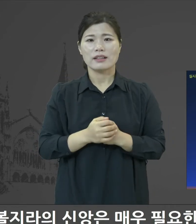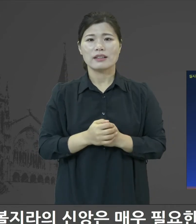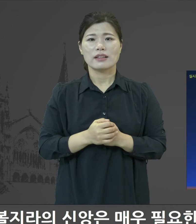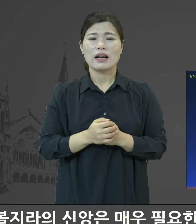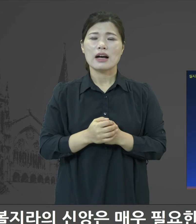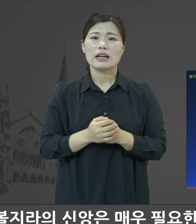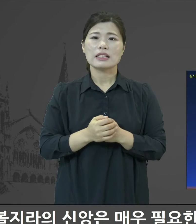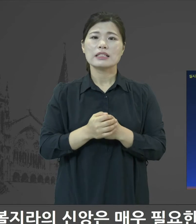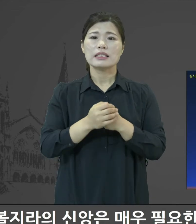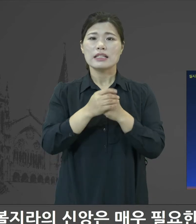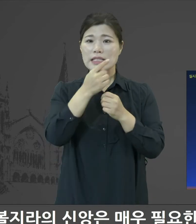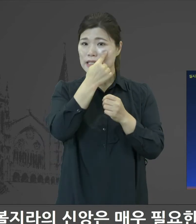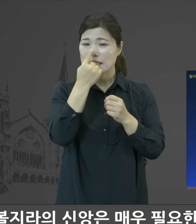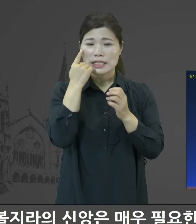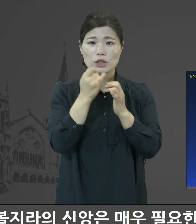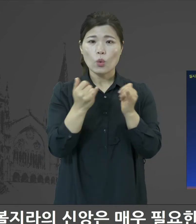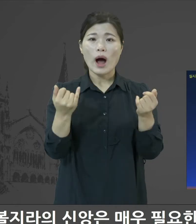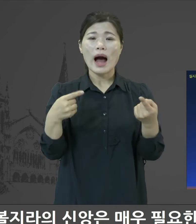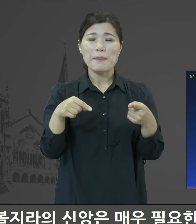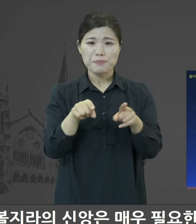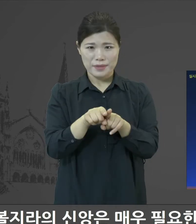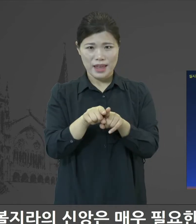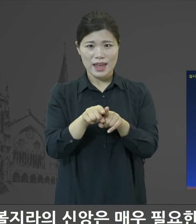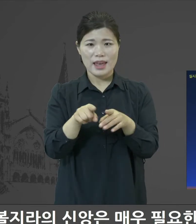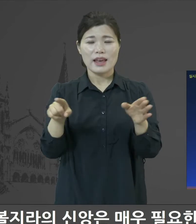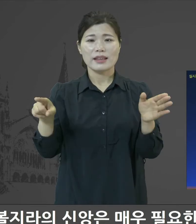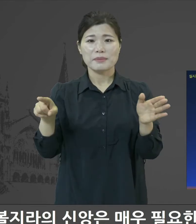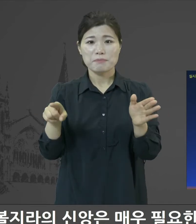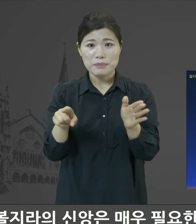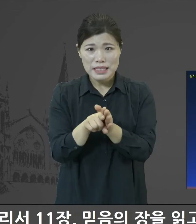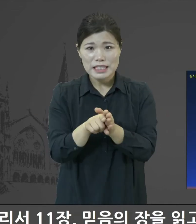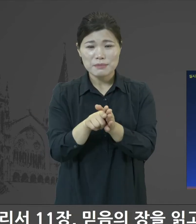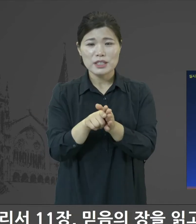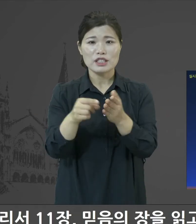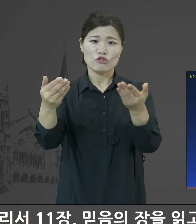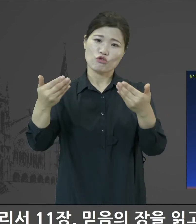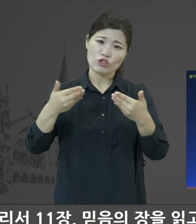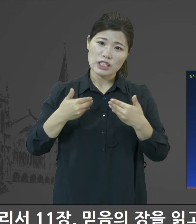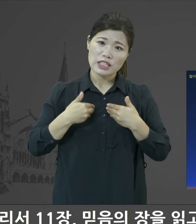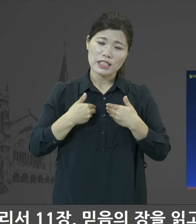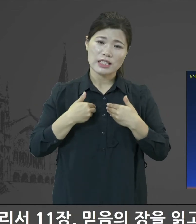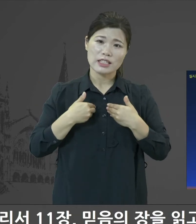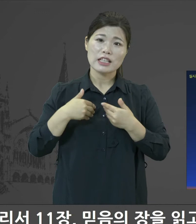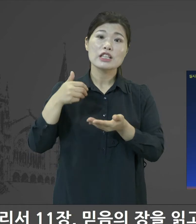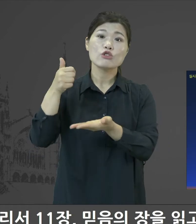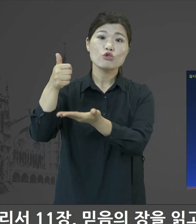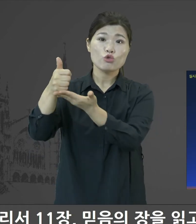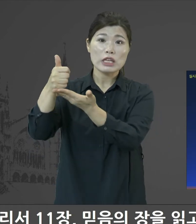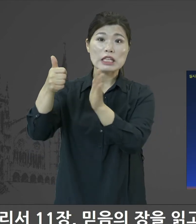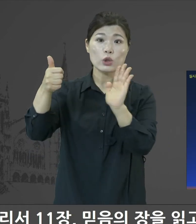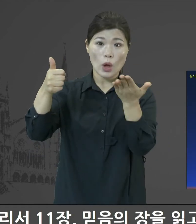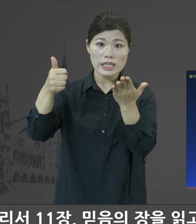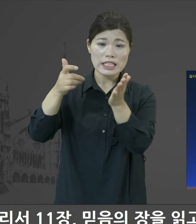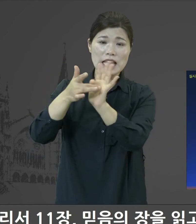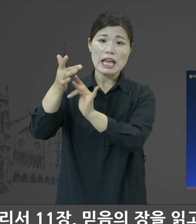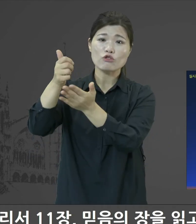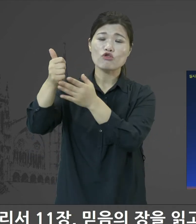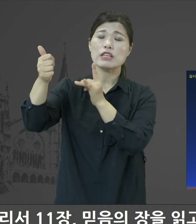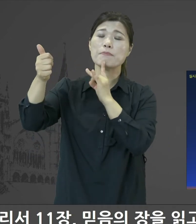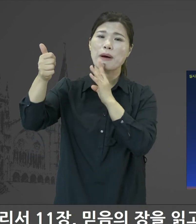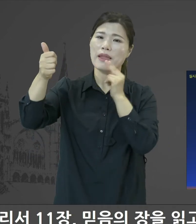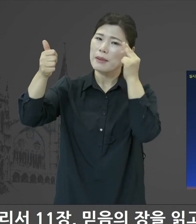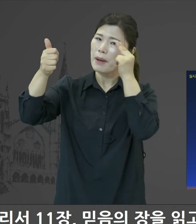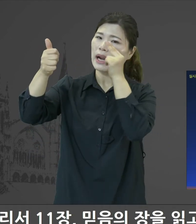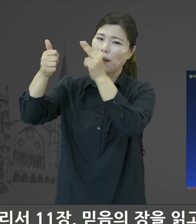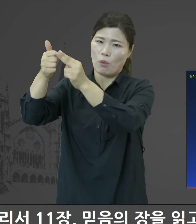함께 우리가 우리에게 믿음을 만들어주시는 주체이신 예수님을 바라보자.